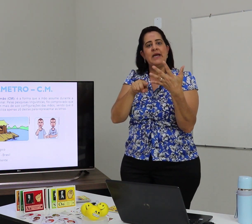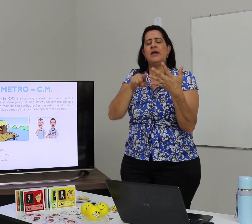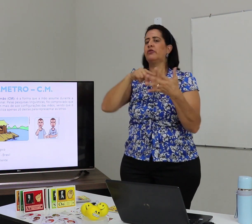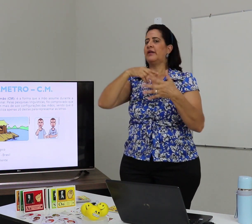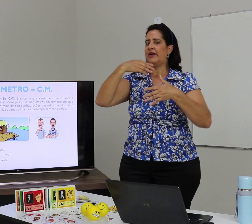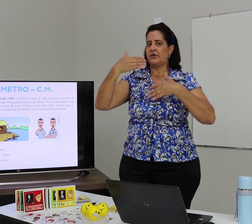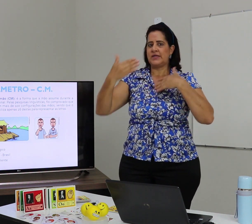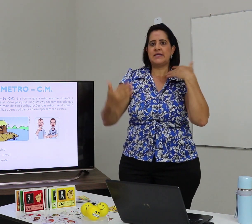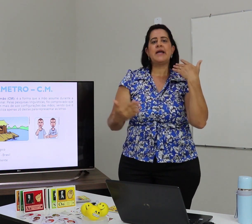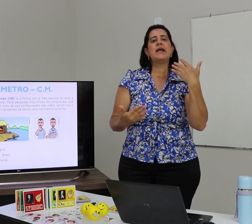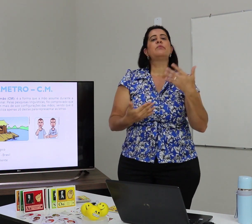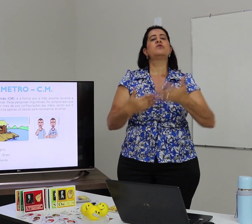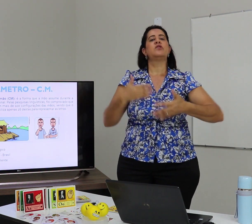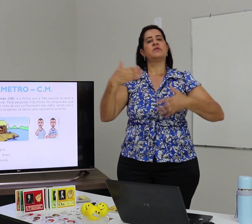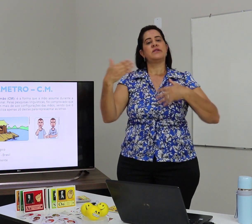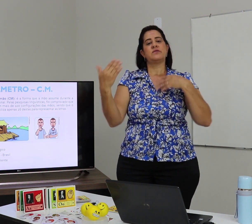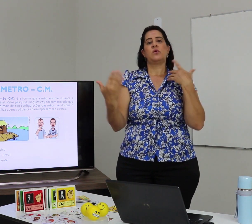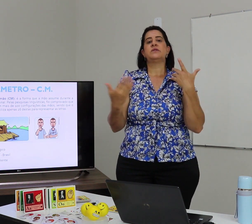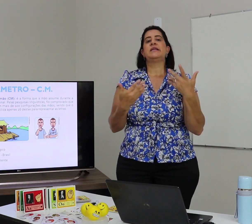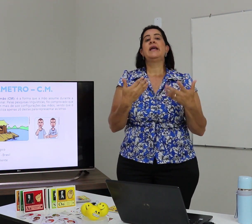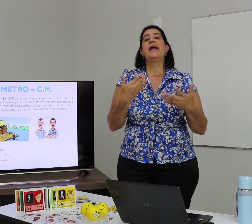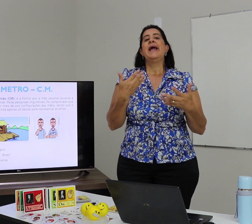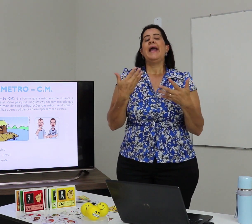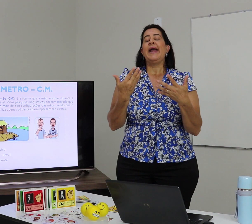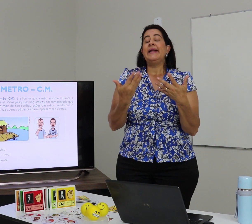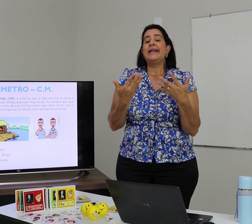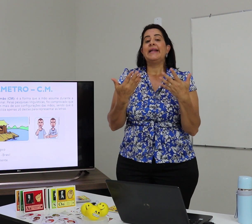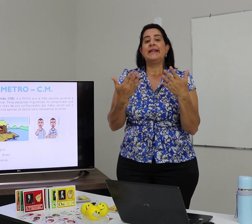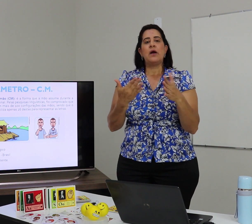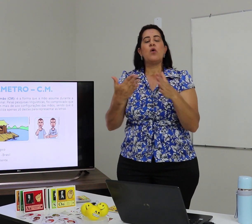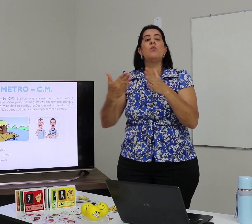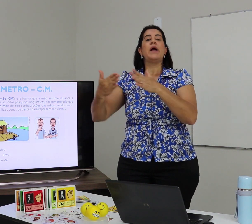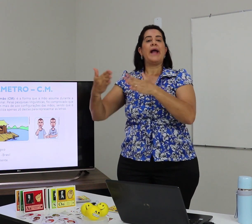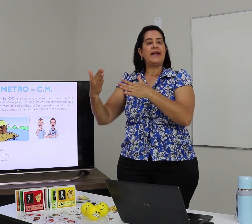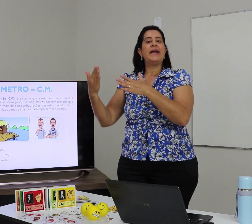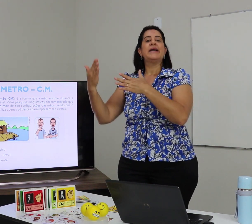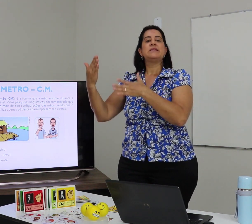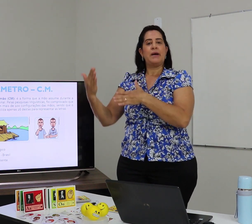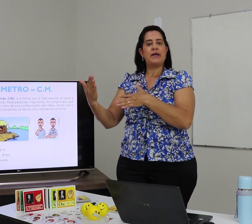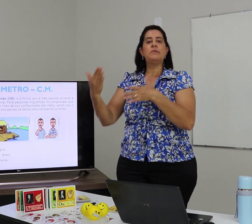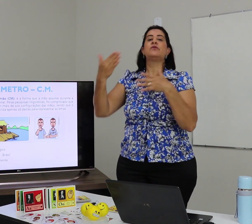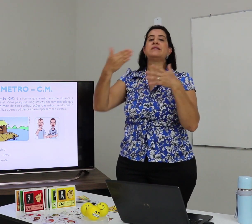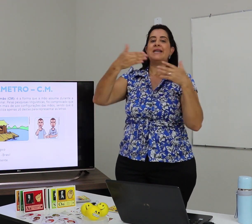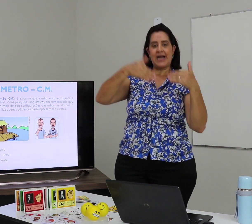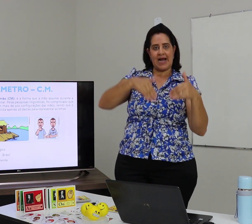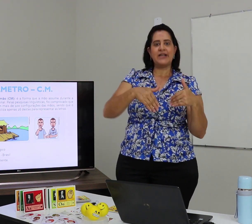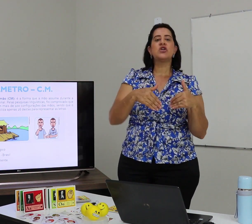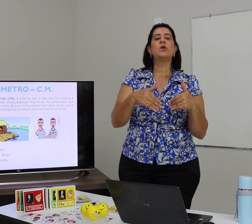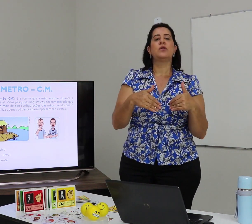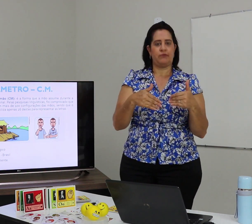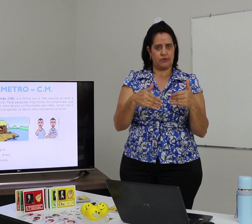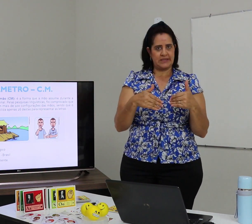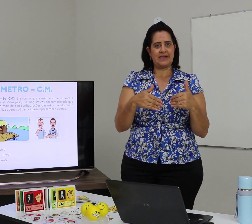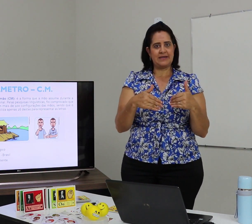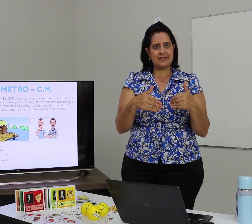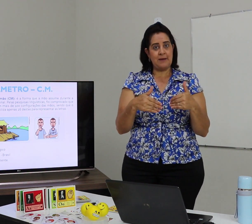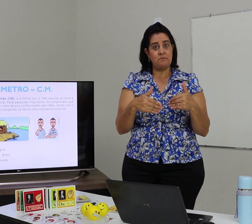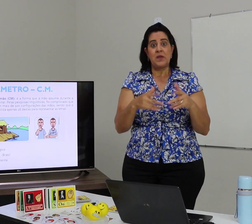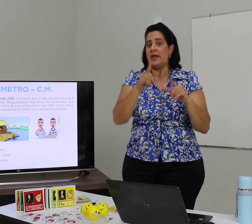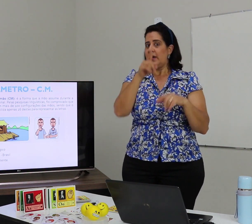Eu vou dar vários exemplos, onde vocês vão conseguir entender como é que esse parâmetro se encaixa com quando eu for sinalizar, e